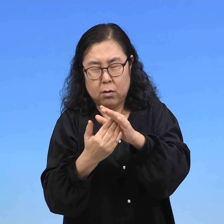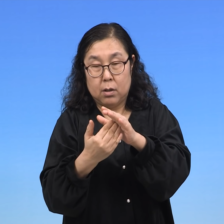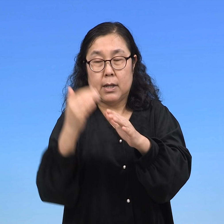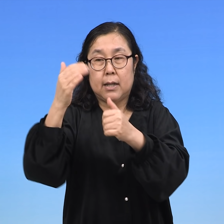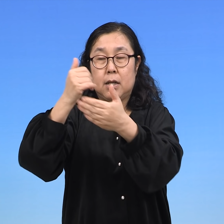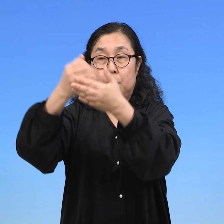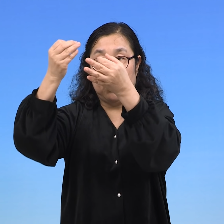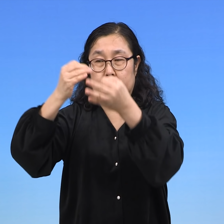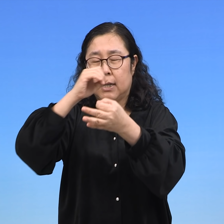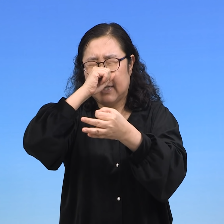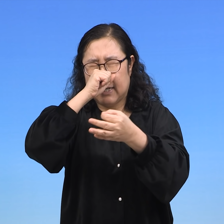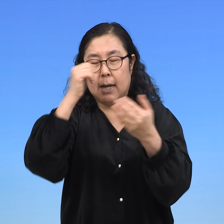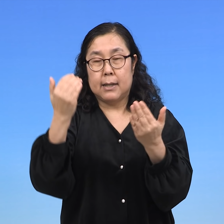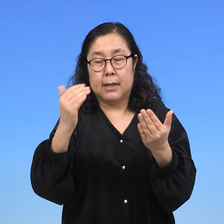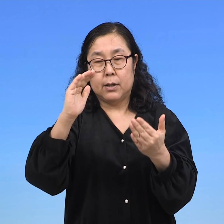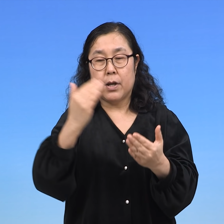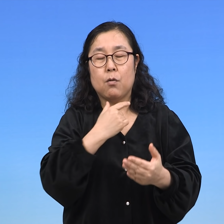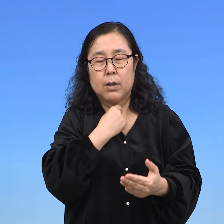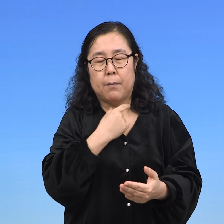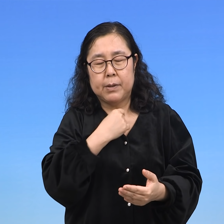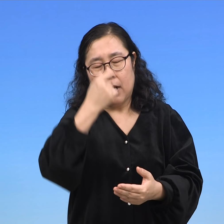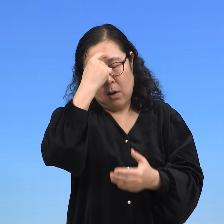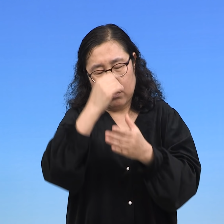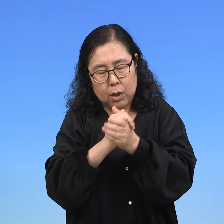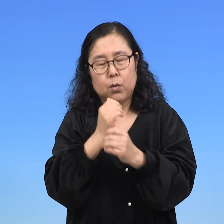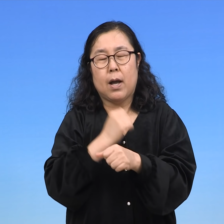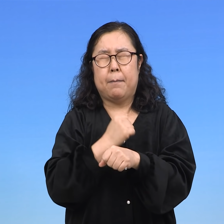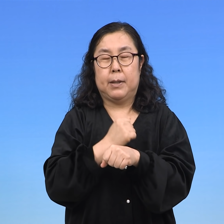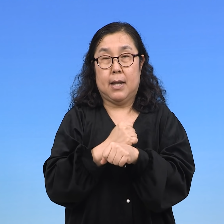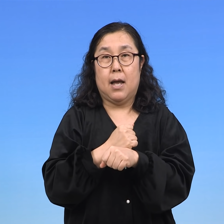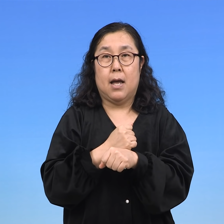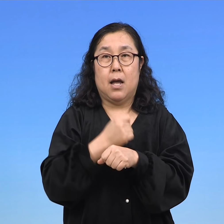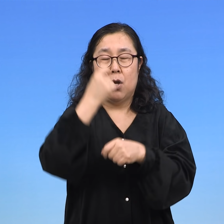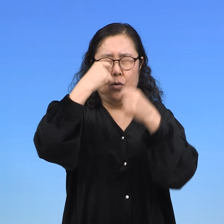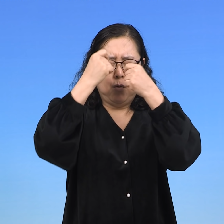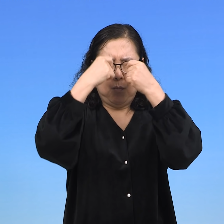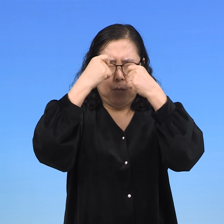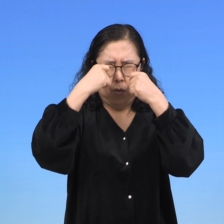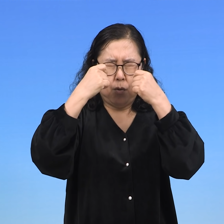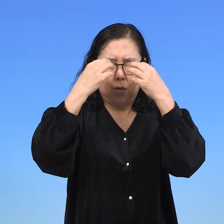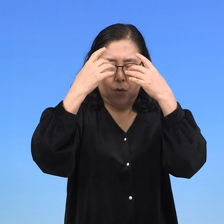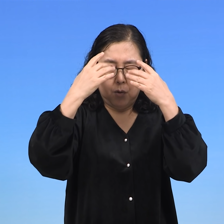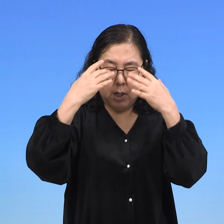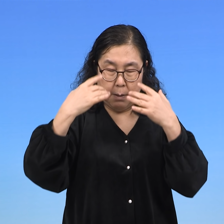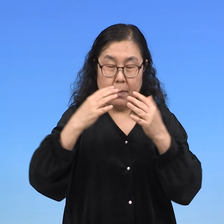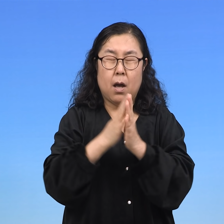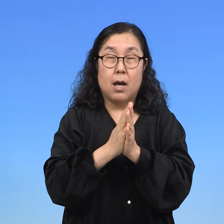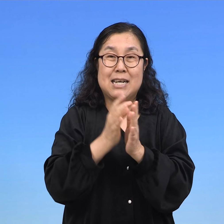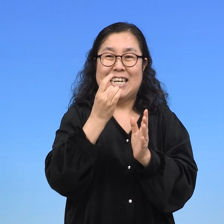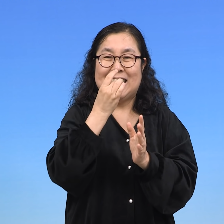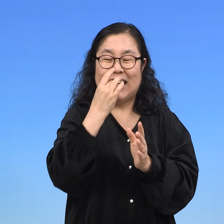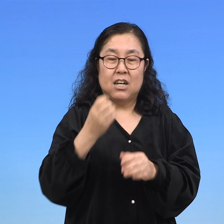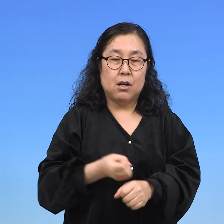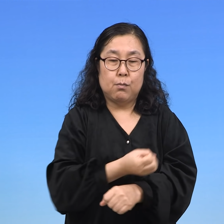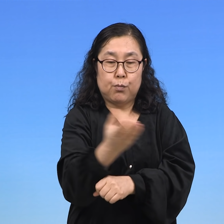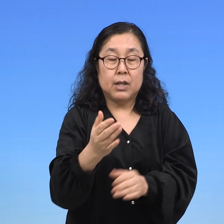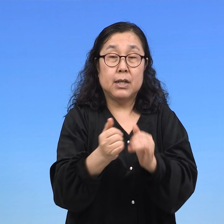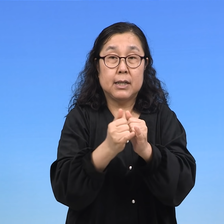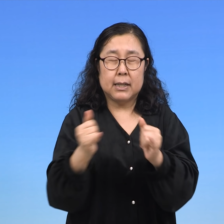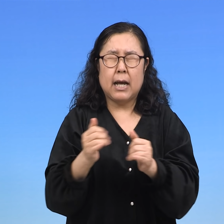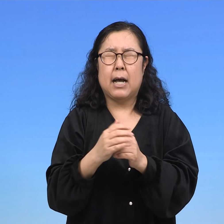저는요, 요즘에 시편 126편 5절 6절, 눈물을 뿌리며 씨를 뿌리는 자는 기쁨으로